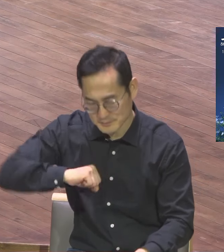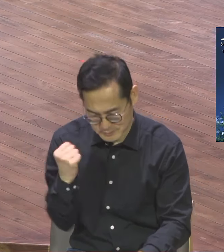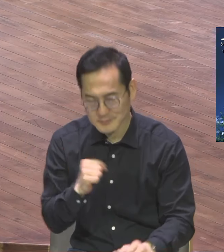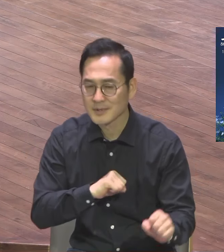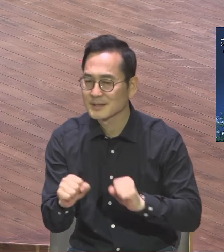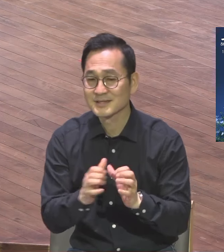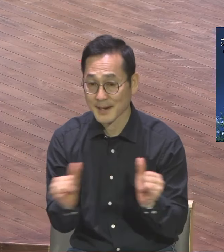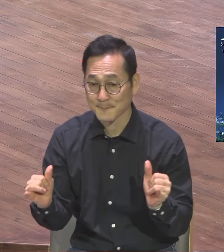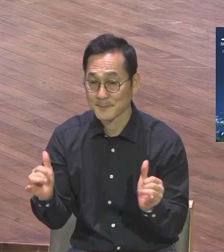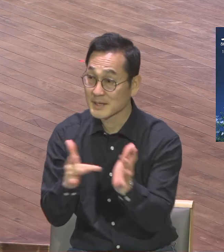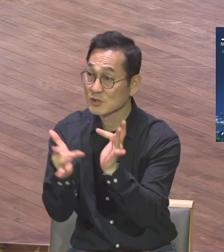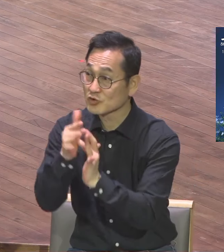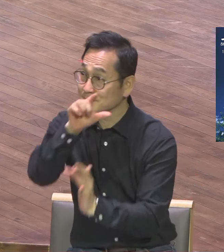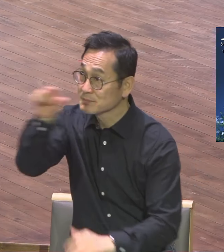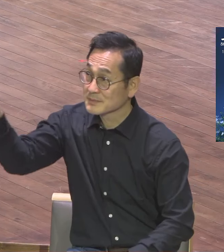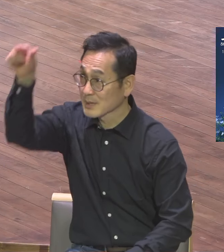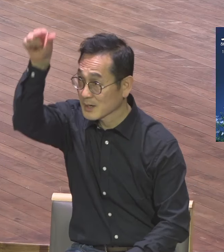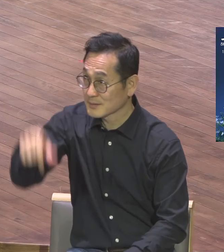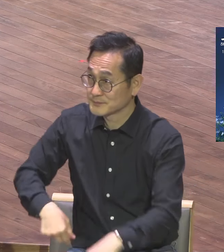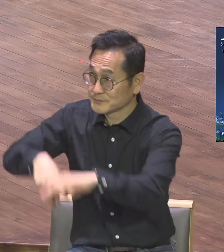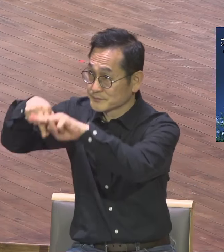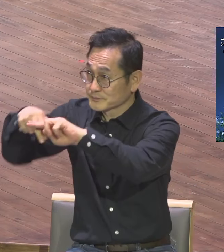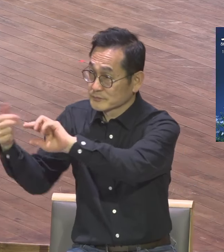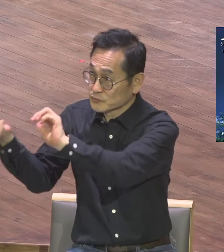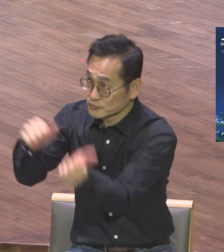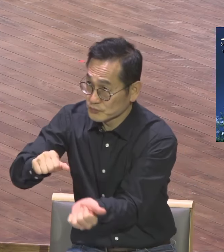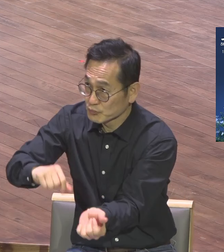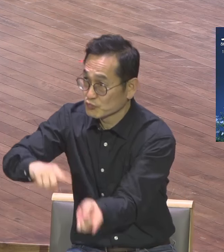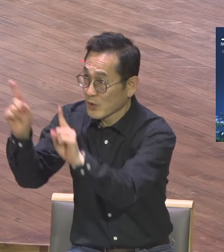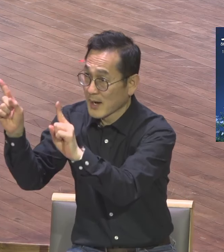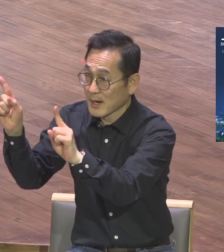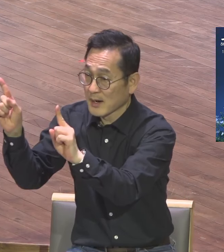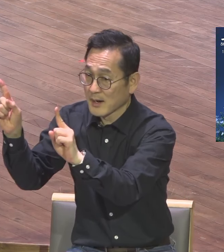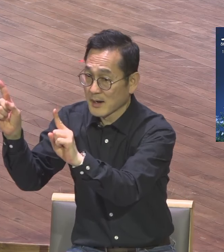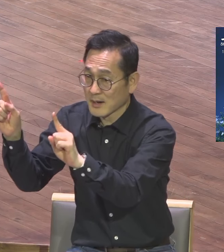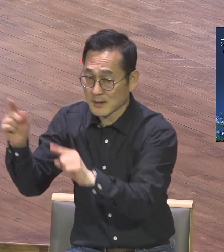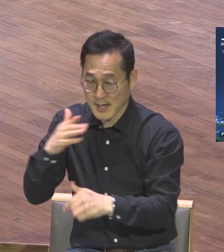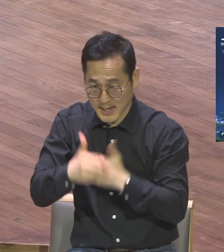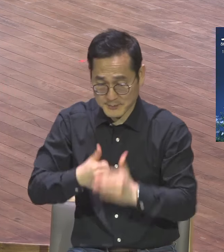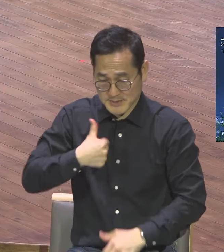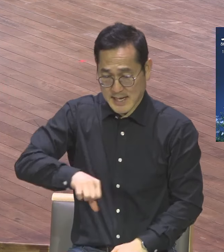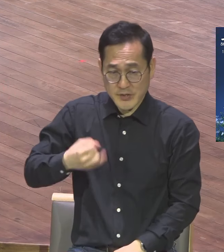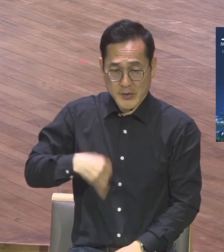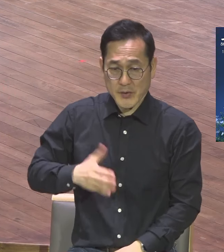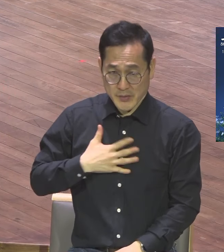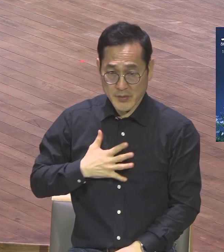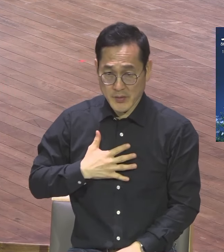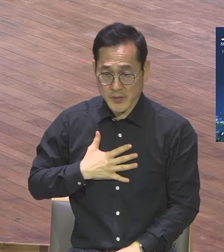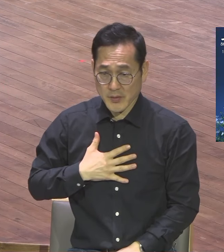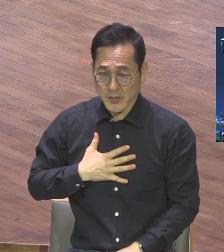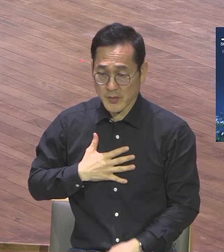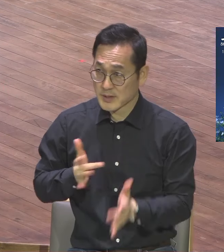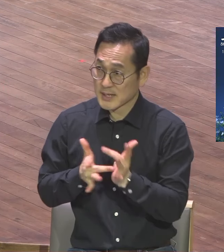예수 그리스도의 십자가 대속과 부활을 통해서 하나님의 자녀로 거듭난 우리 모두는